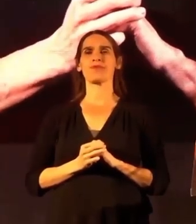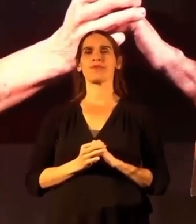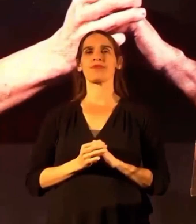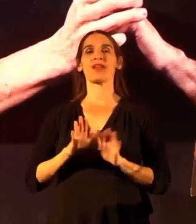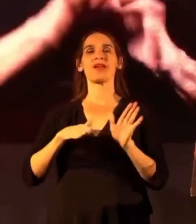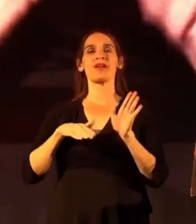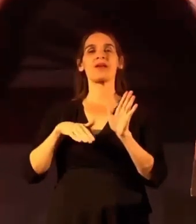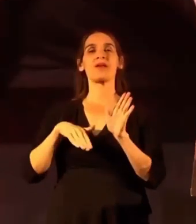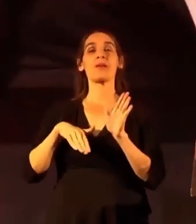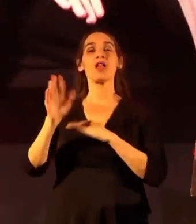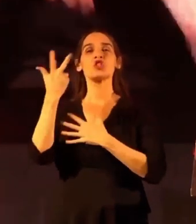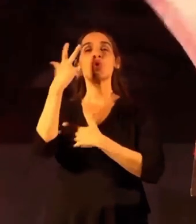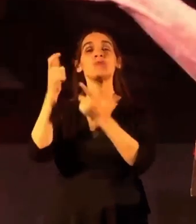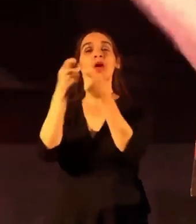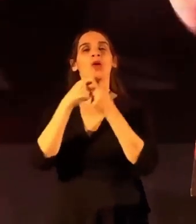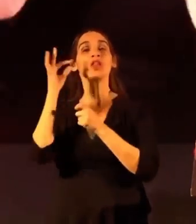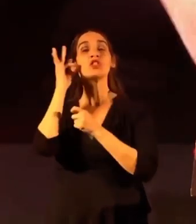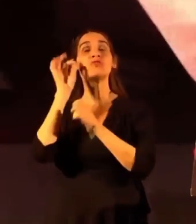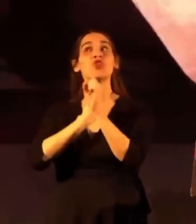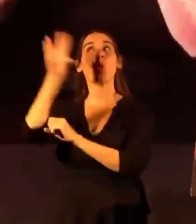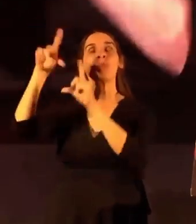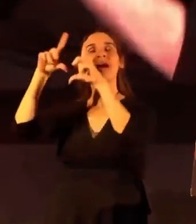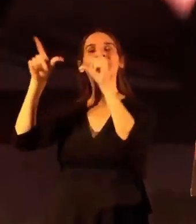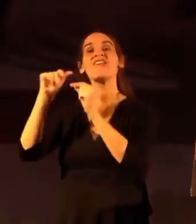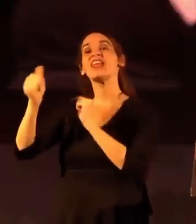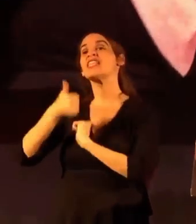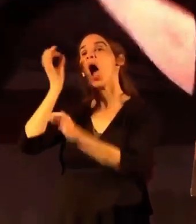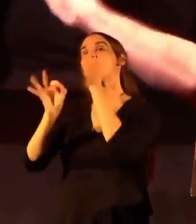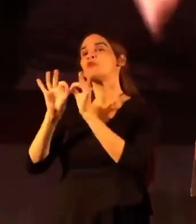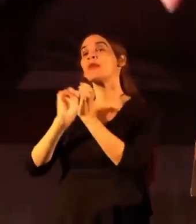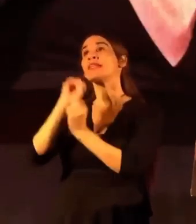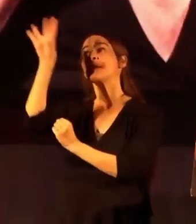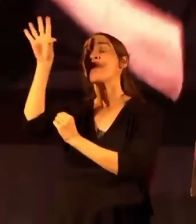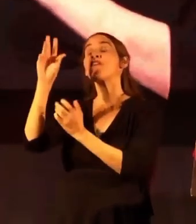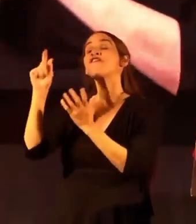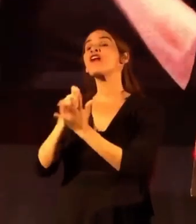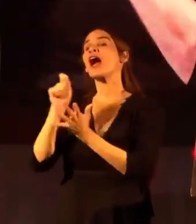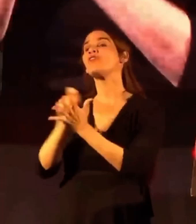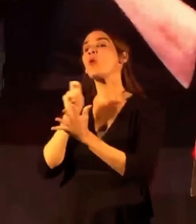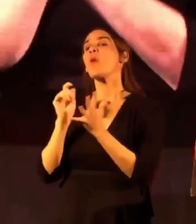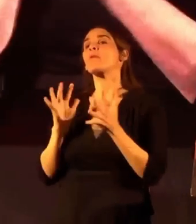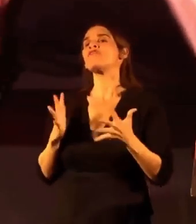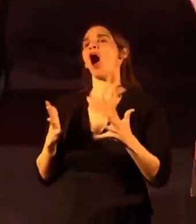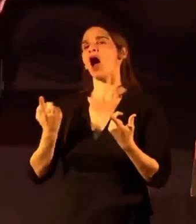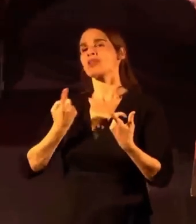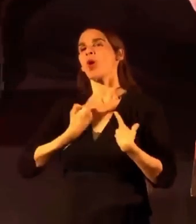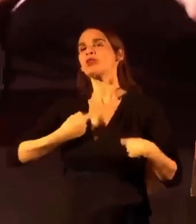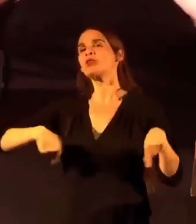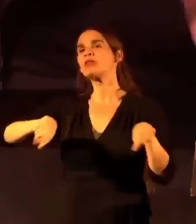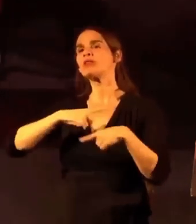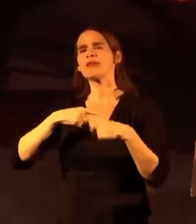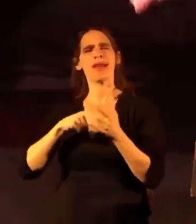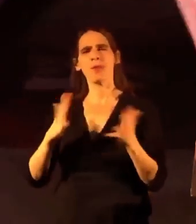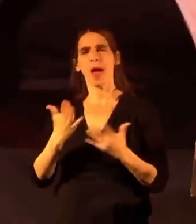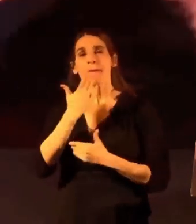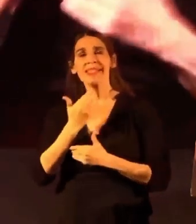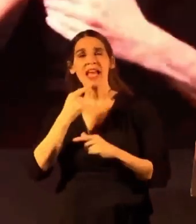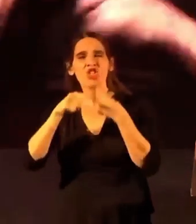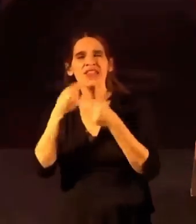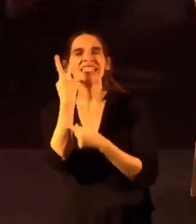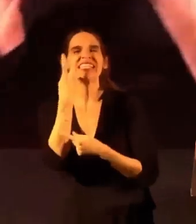מעל 30 ארגוני נשים שלחו השבוע מכתב לשר המשפטים וכתבו בו שהן מפחדות, כי בישראל